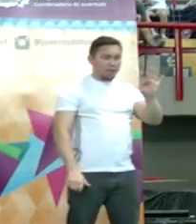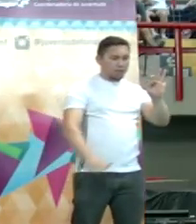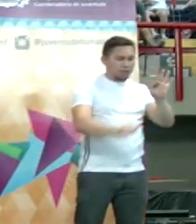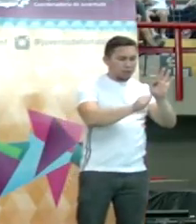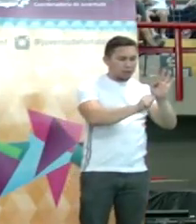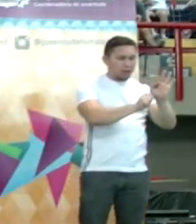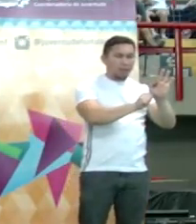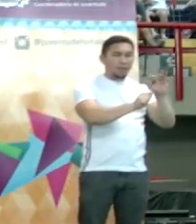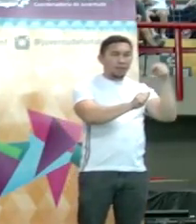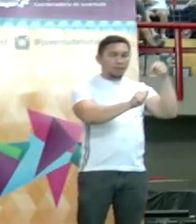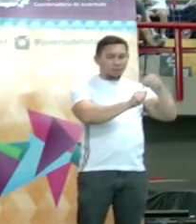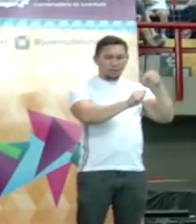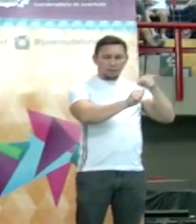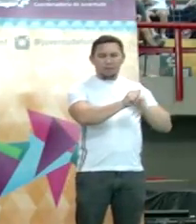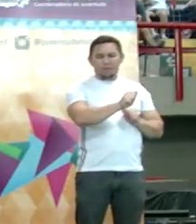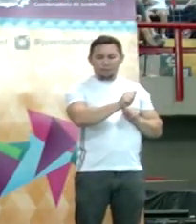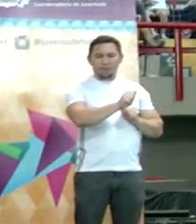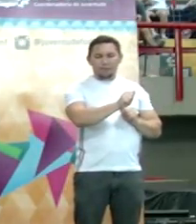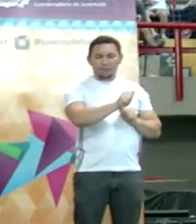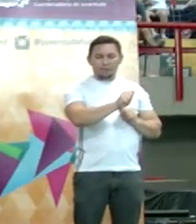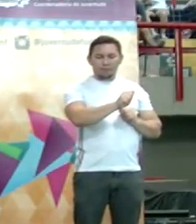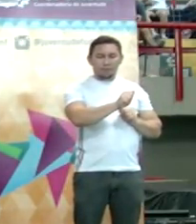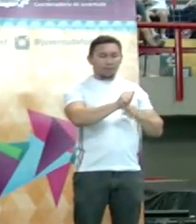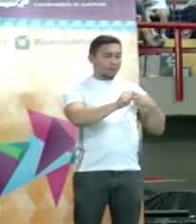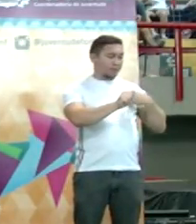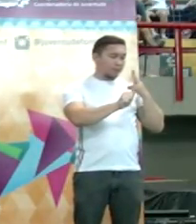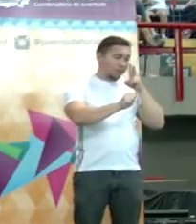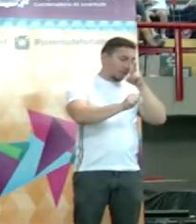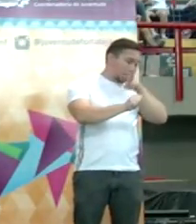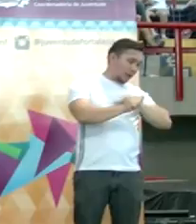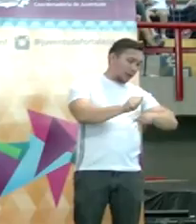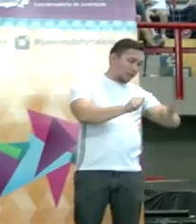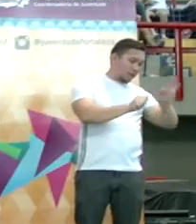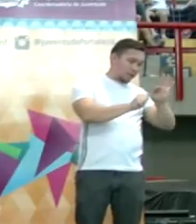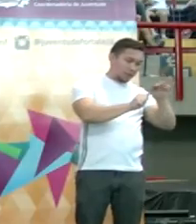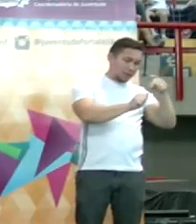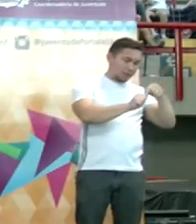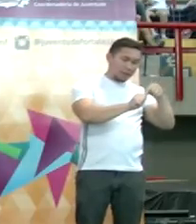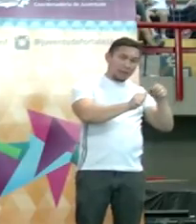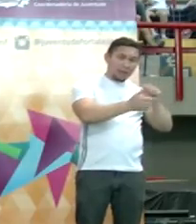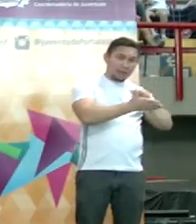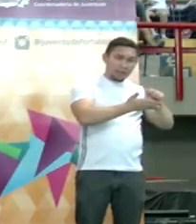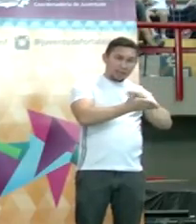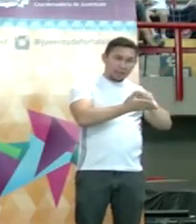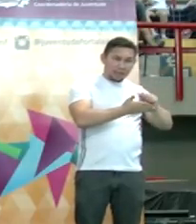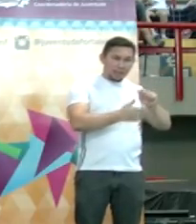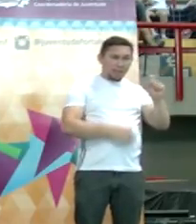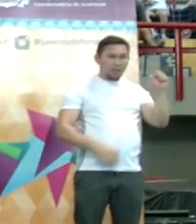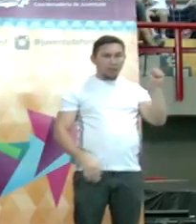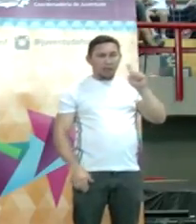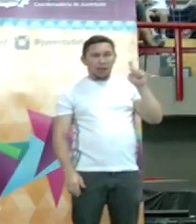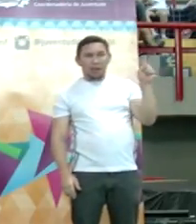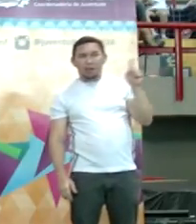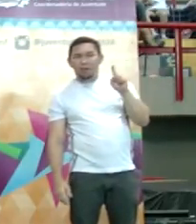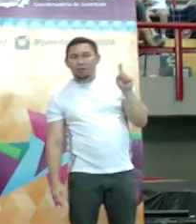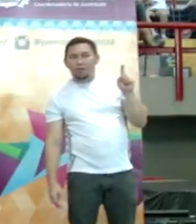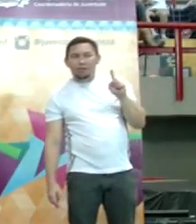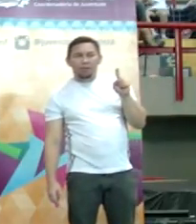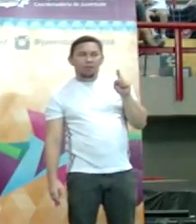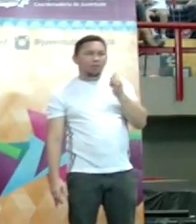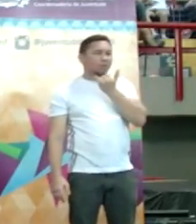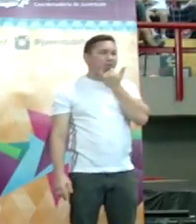atrito não, repetindo, a força de atrito não, repetindo,